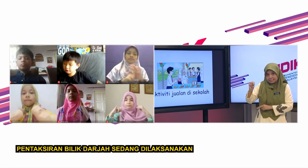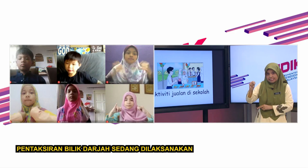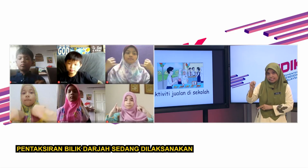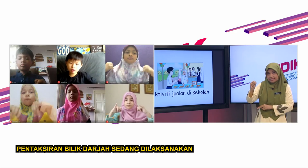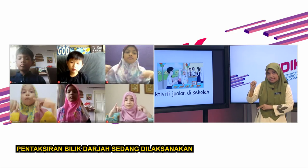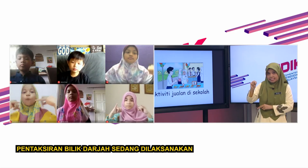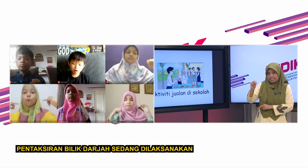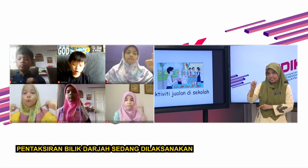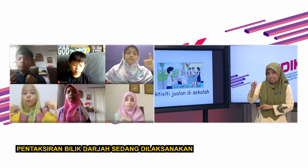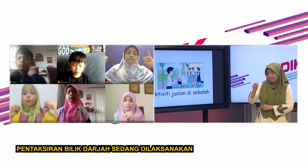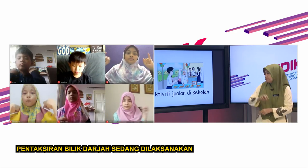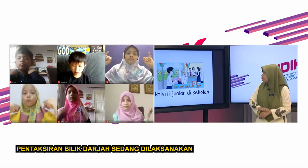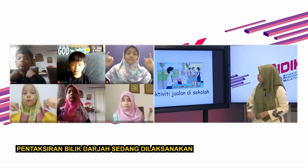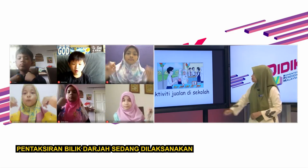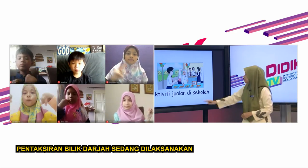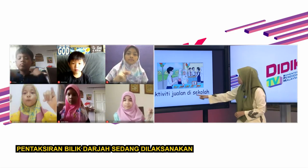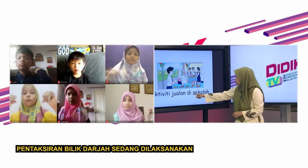Jualan.